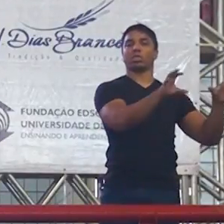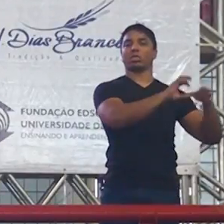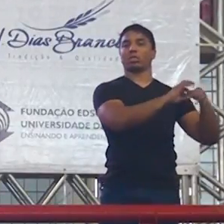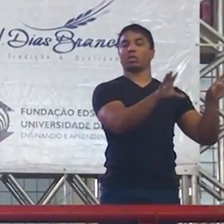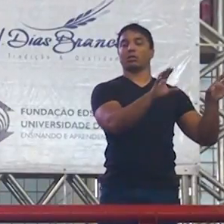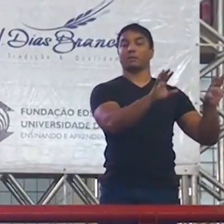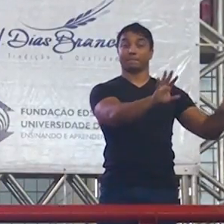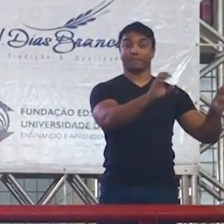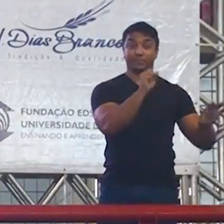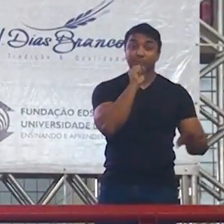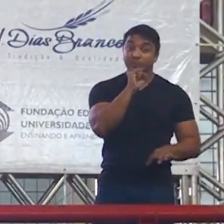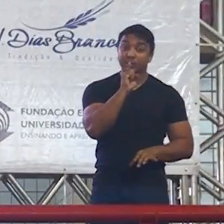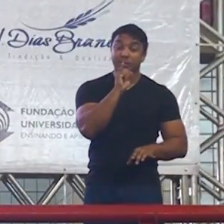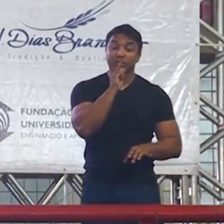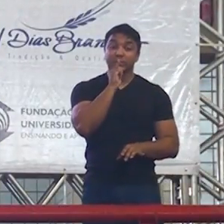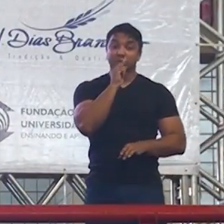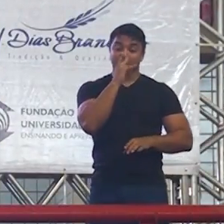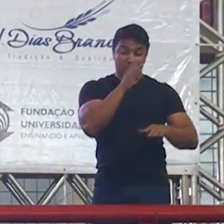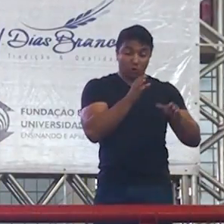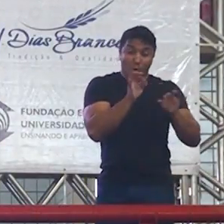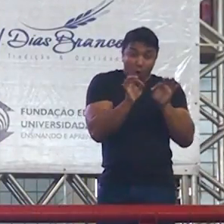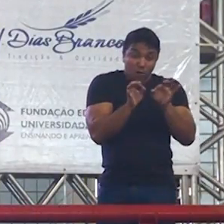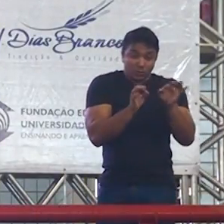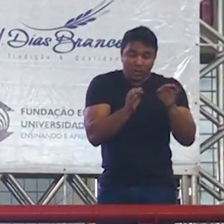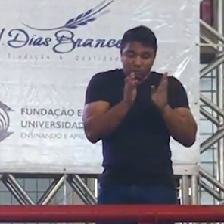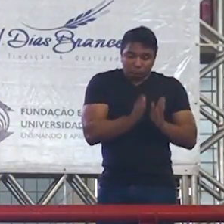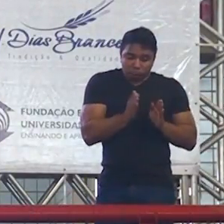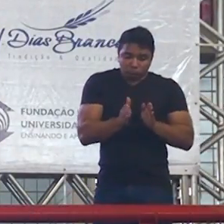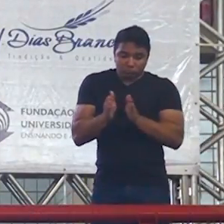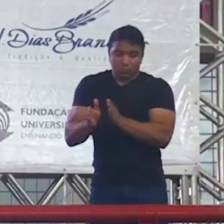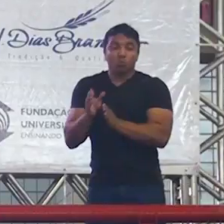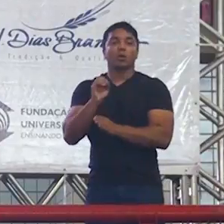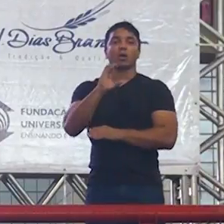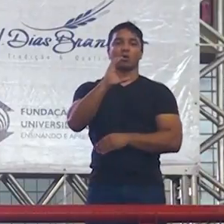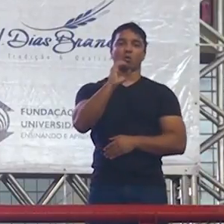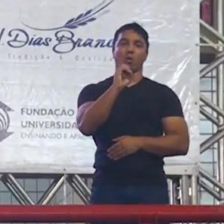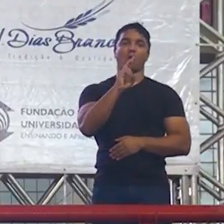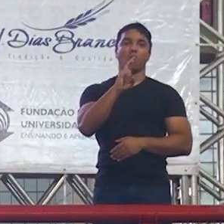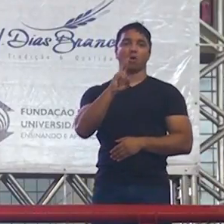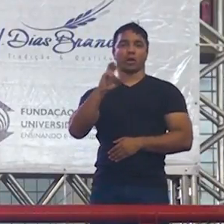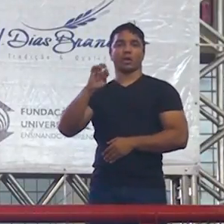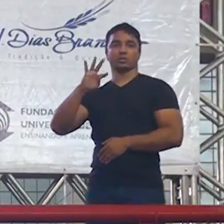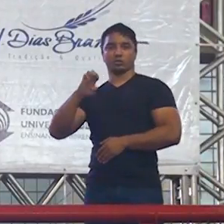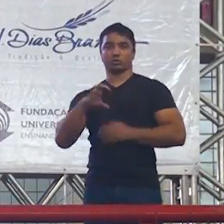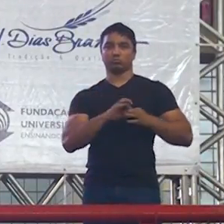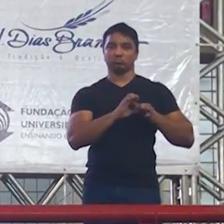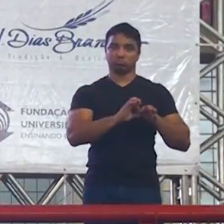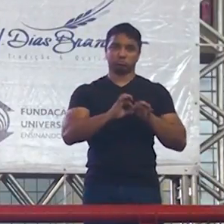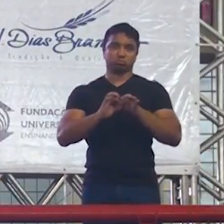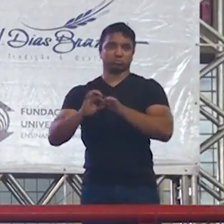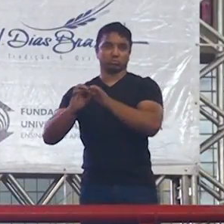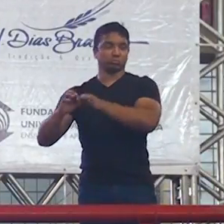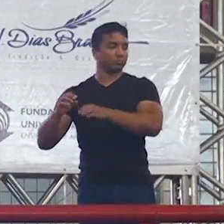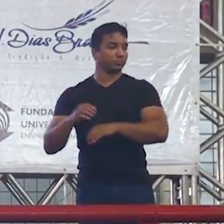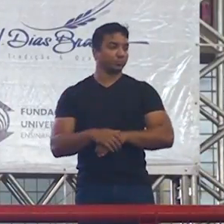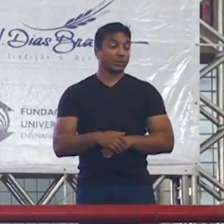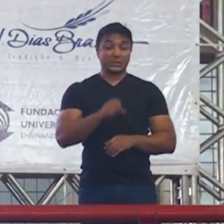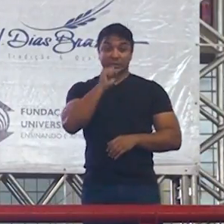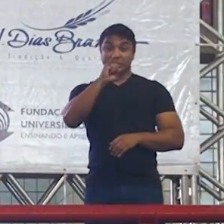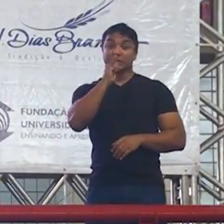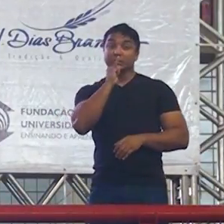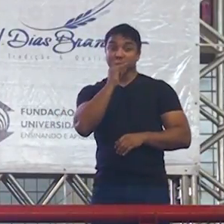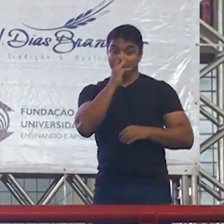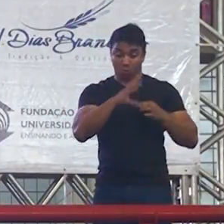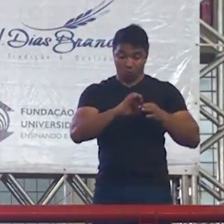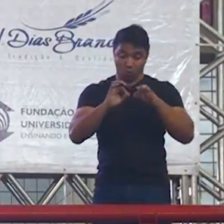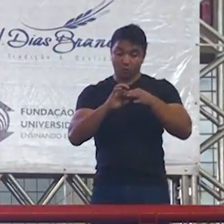Desorganizados. Quando esses elétrons se movimentam organizados, o que é que nós temos? Corrente elétrica. E quando essa